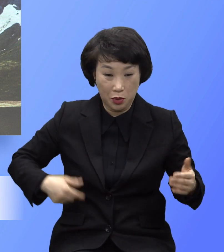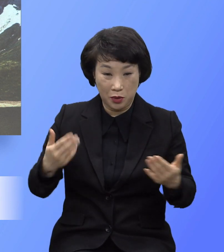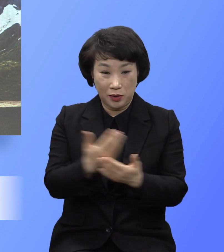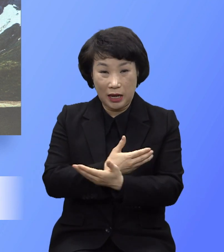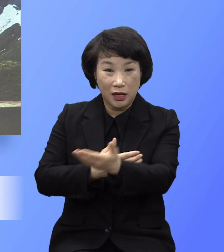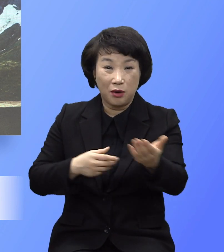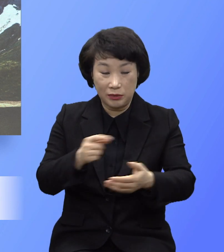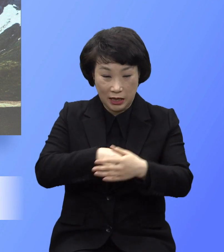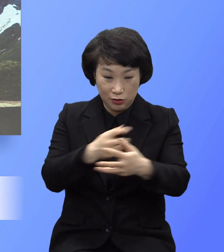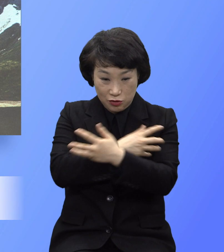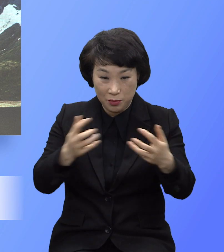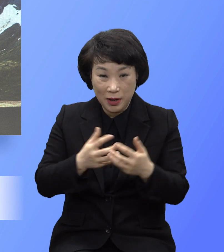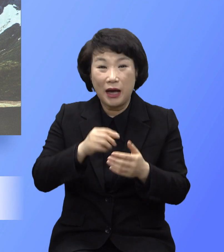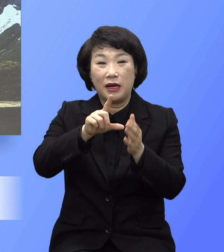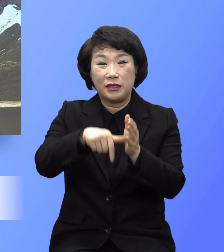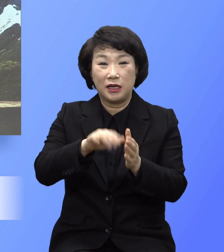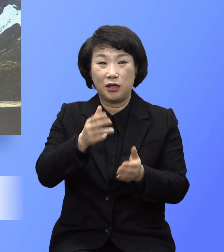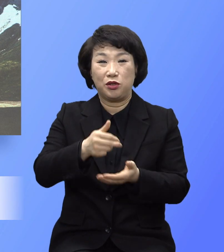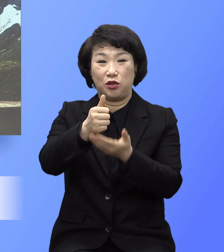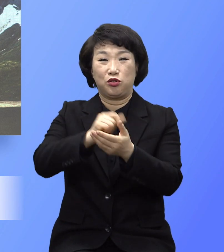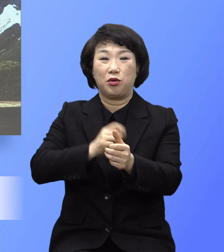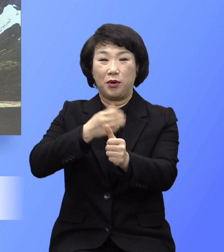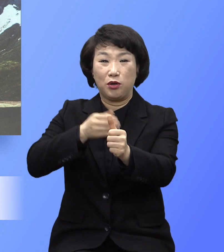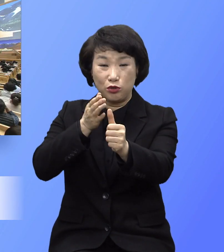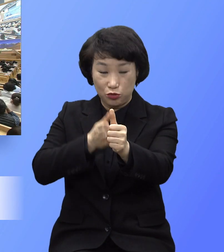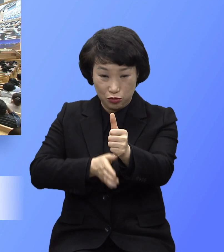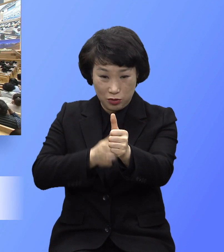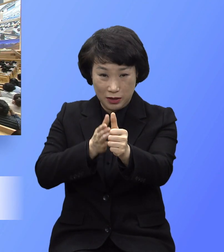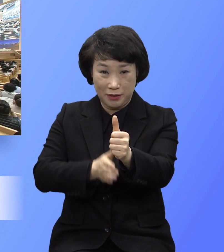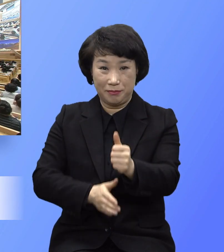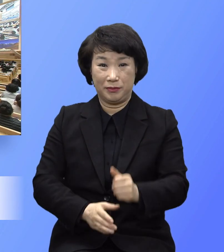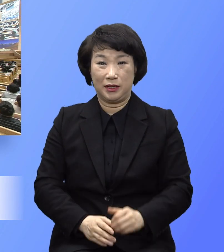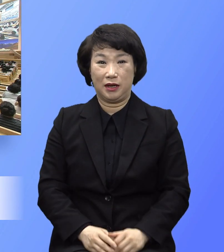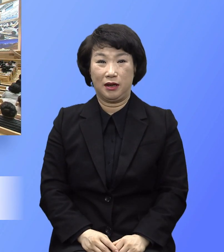여러분에게 가득 찬 시간 되기를 주님의 이름으로 축원합니다.